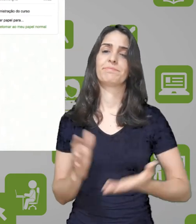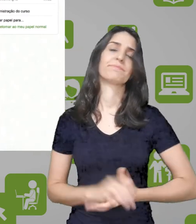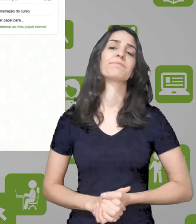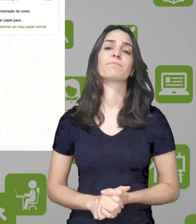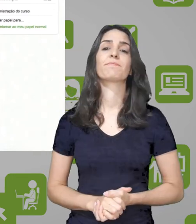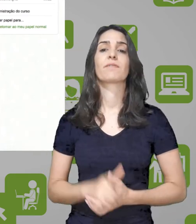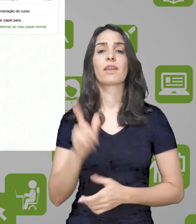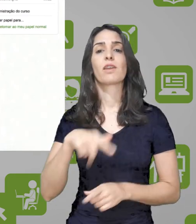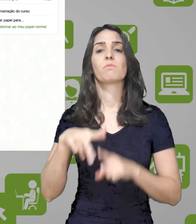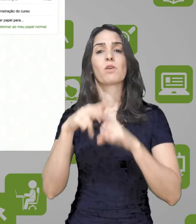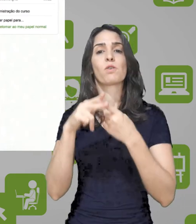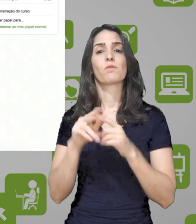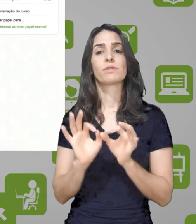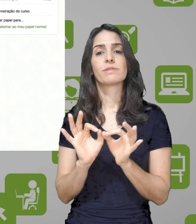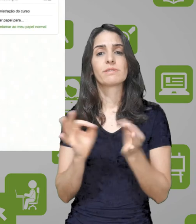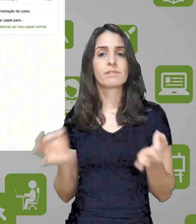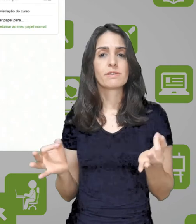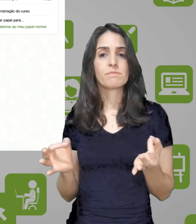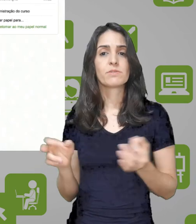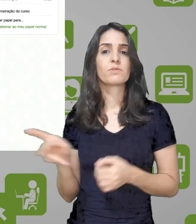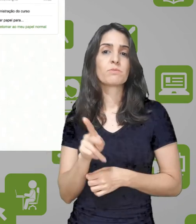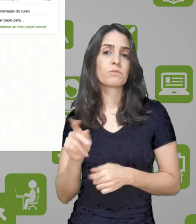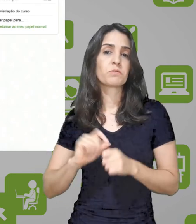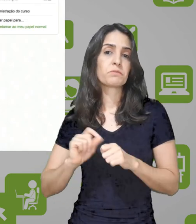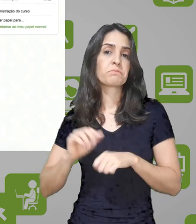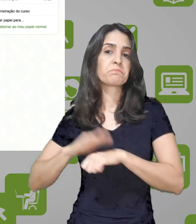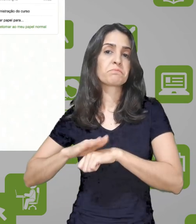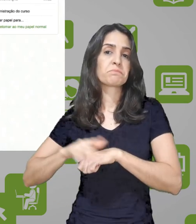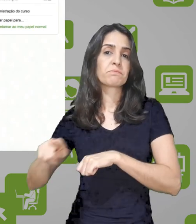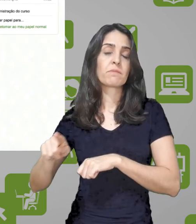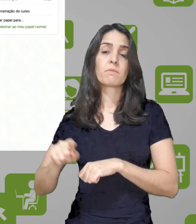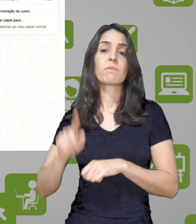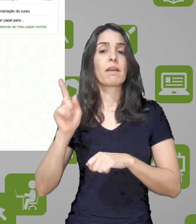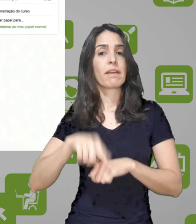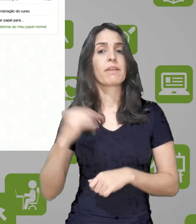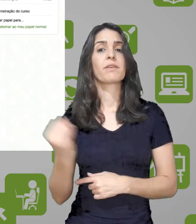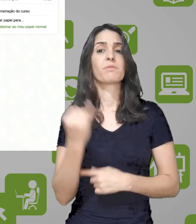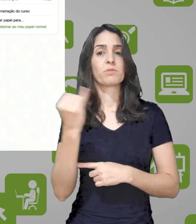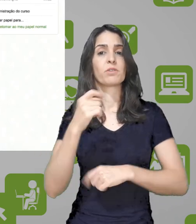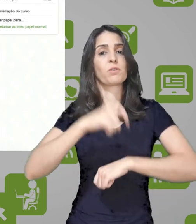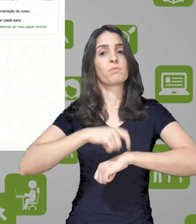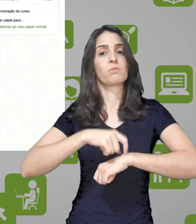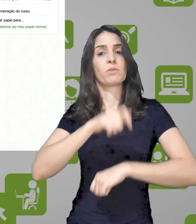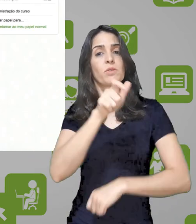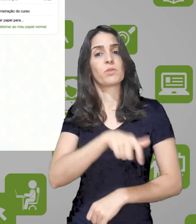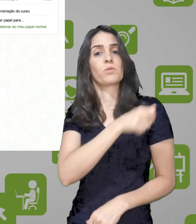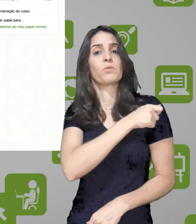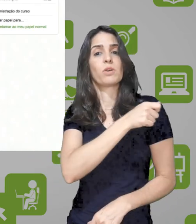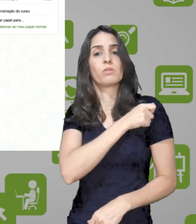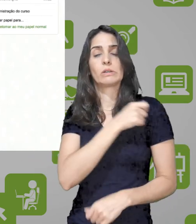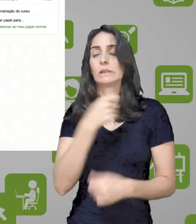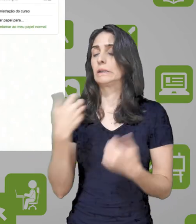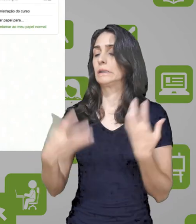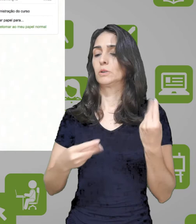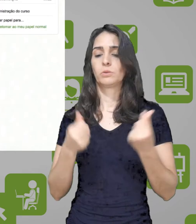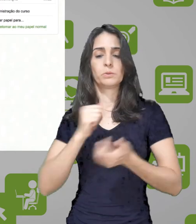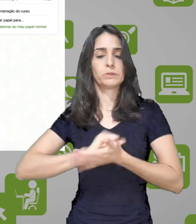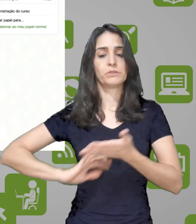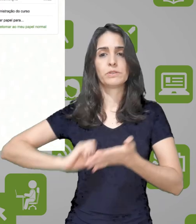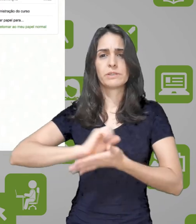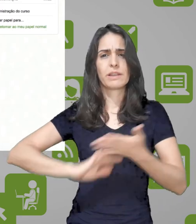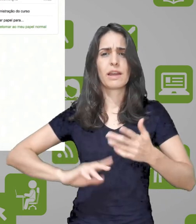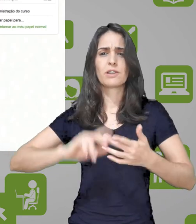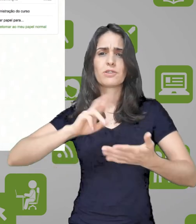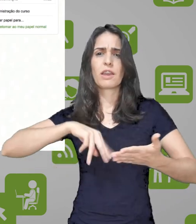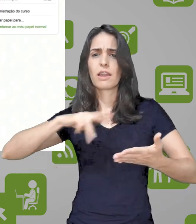nesse espaço então é uma configuração simples para o professor realizar mas que faz diferença para o aluno o aluno em